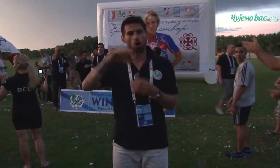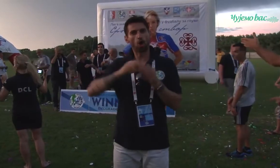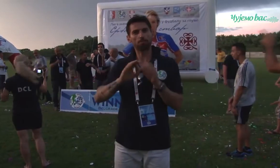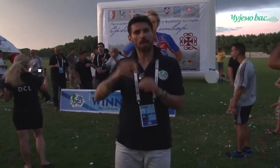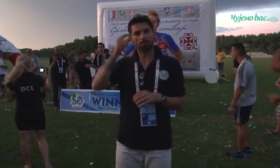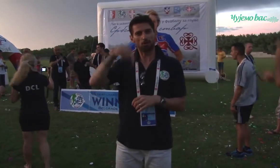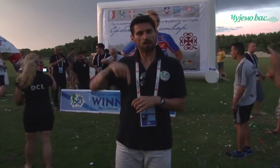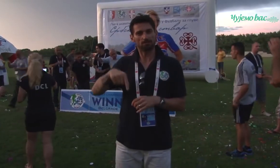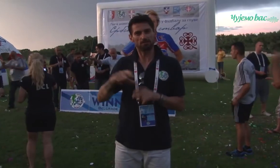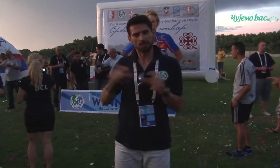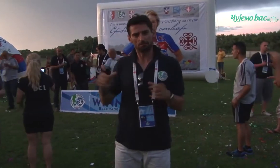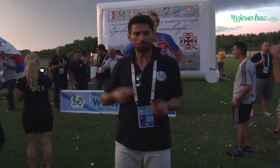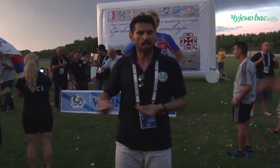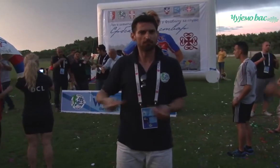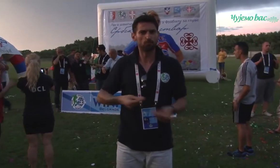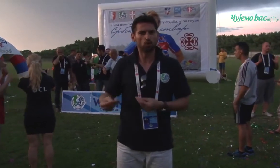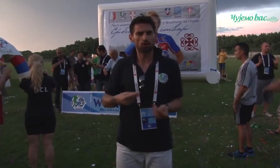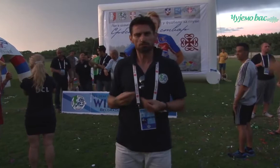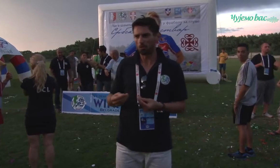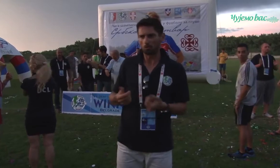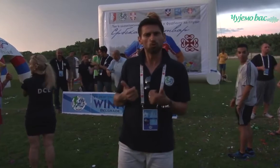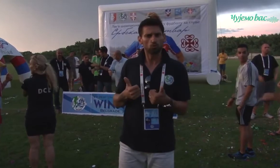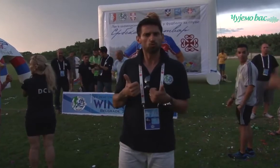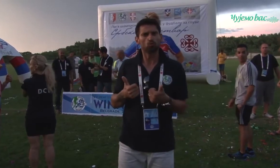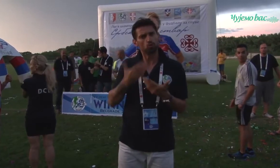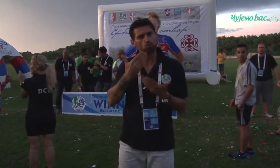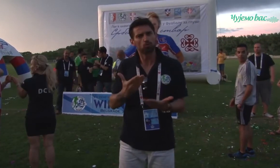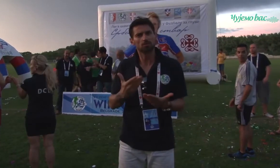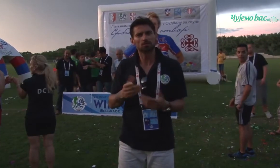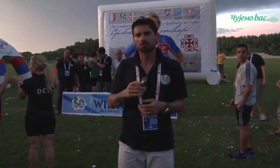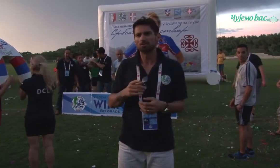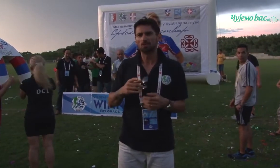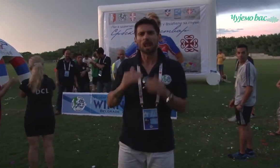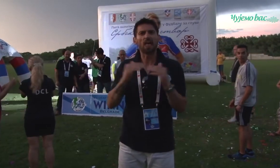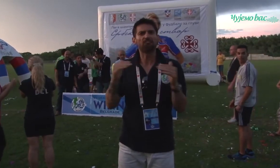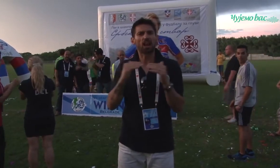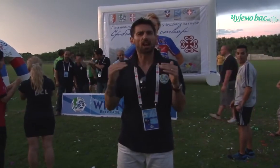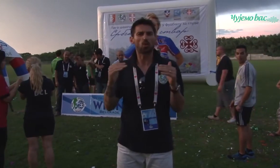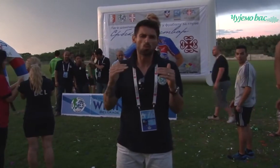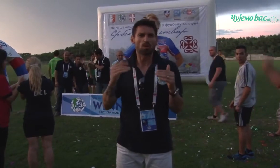Gledala sam Olimpiju iz Beograda i njihovu igru. Bili su dobri.